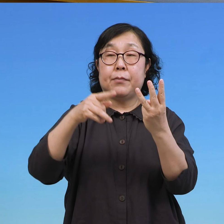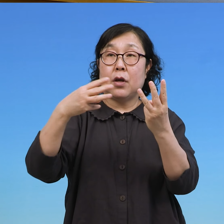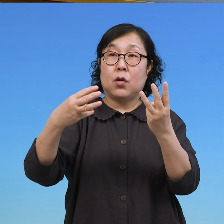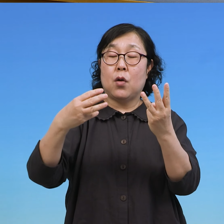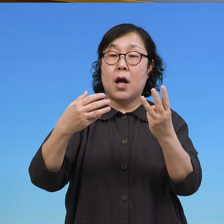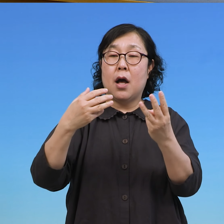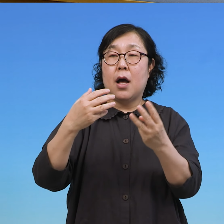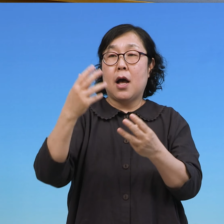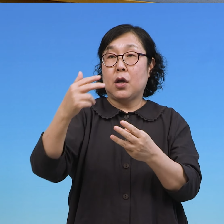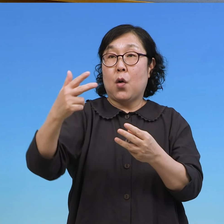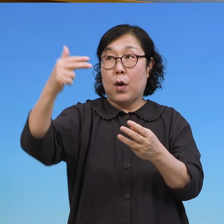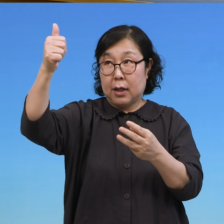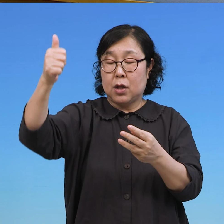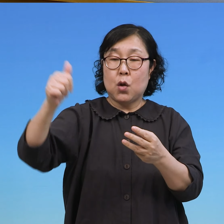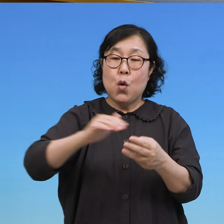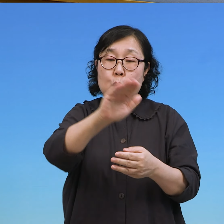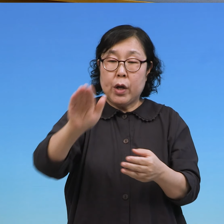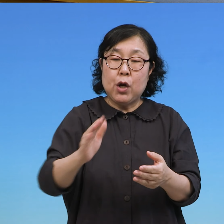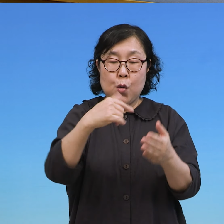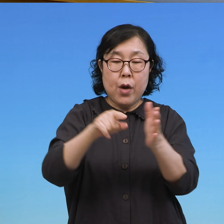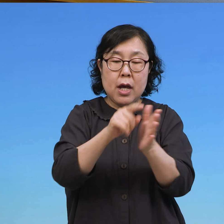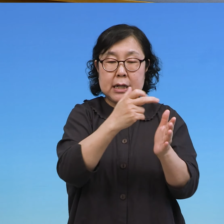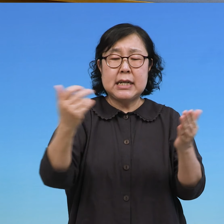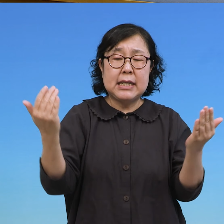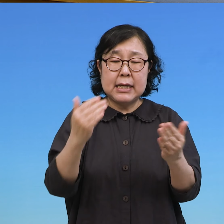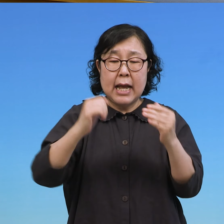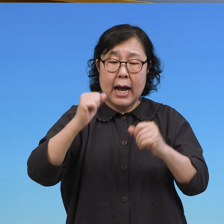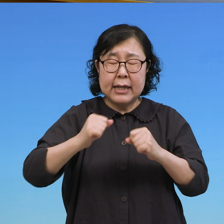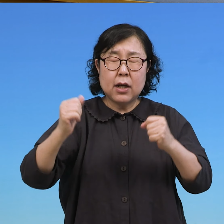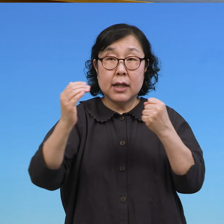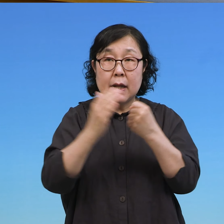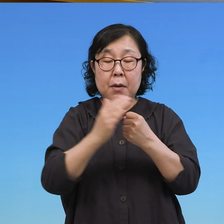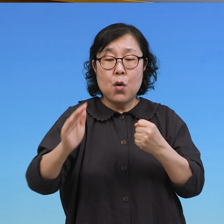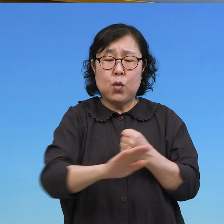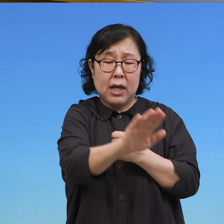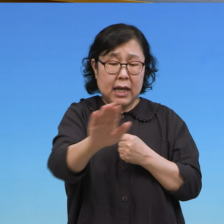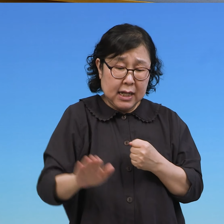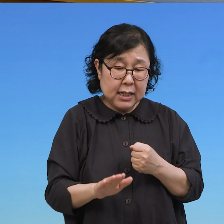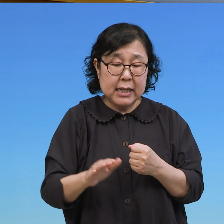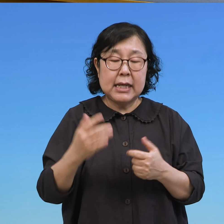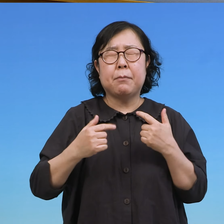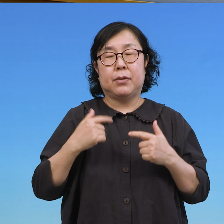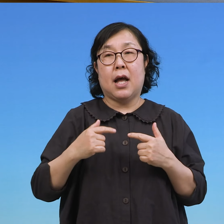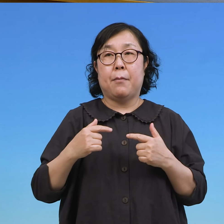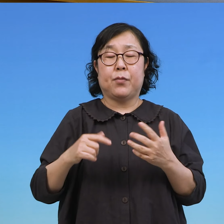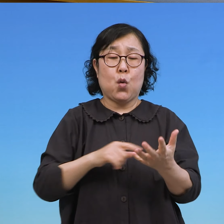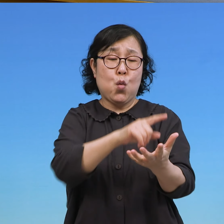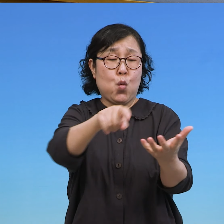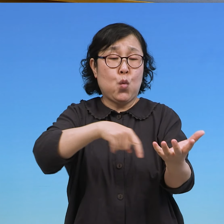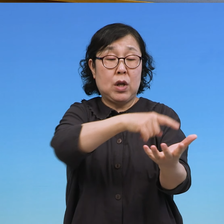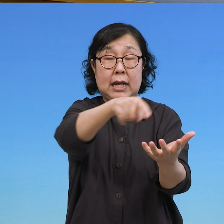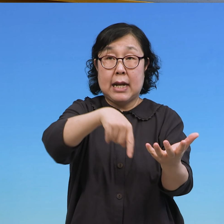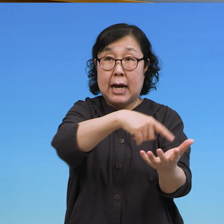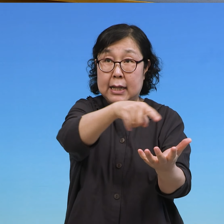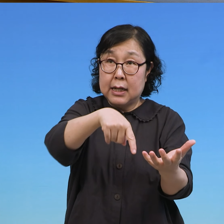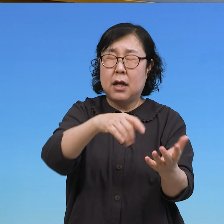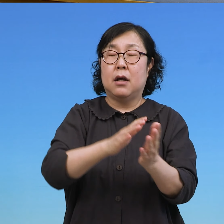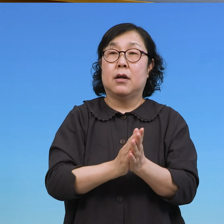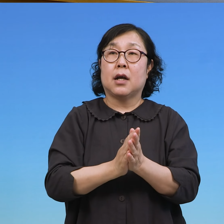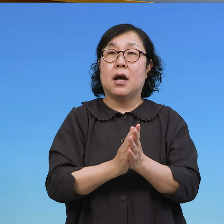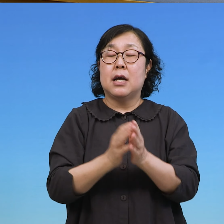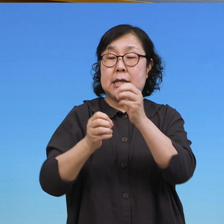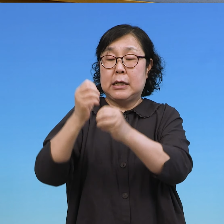3절, 여호와께서 우리를 위하여 큰 일을 행하셨으니 우리는 기쁘도다. 지금 이 시편을